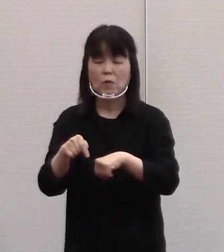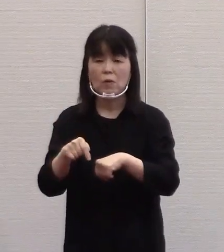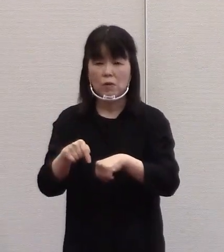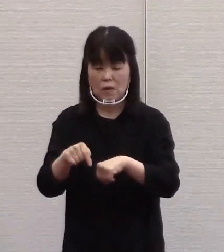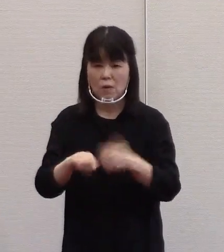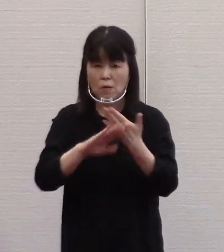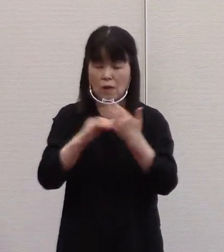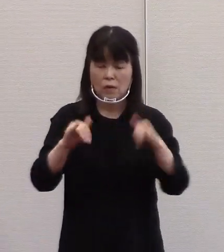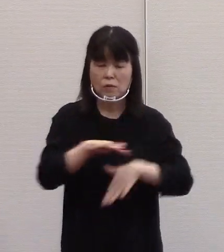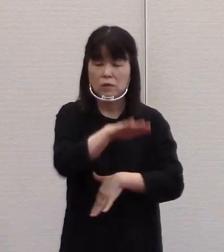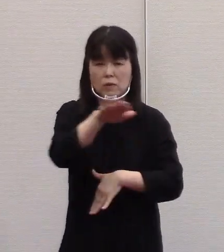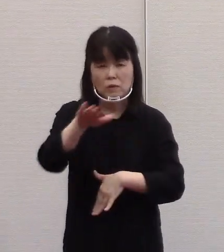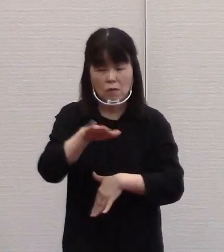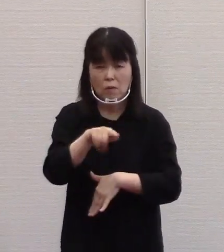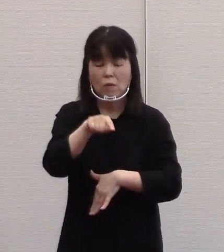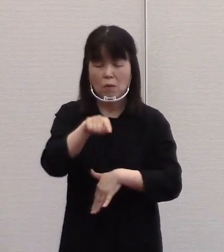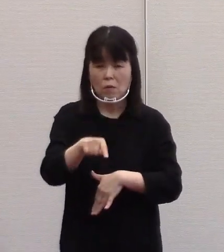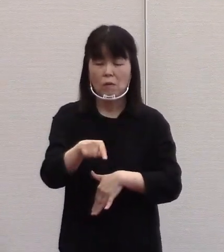その点を